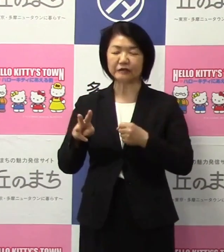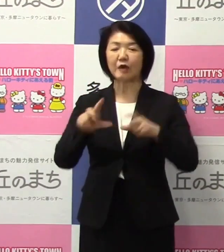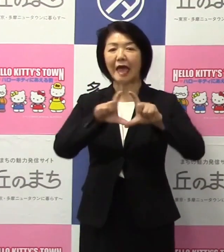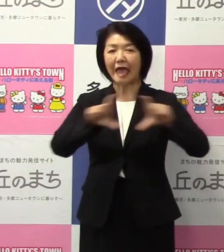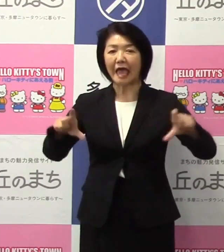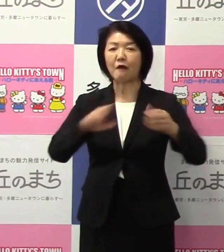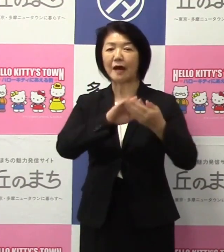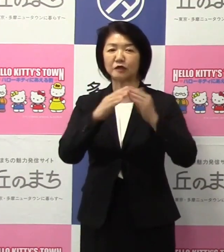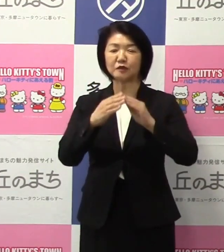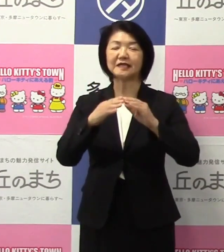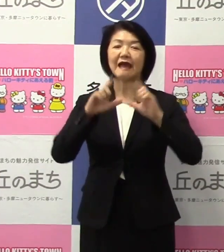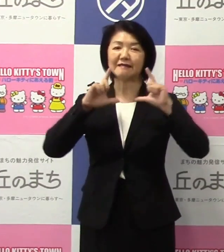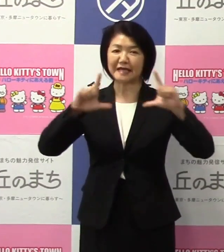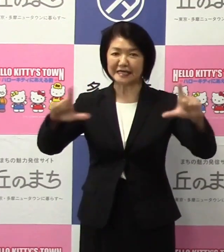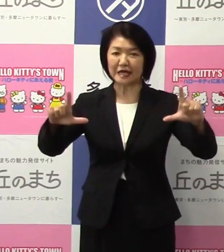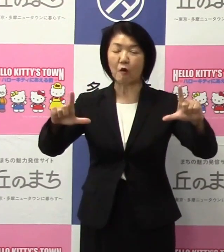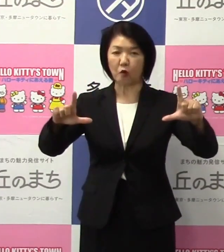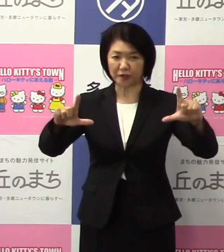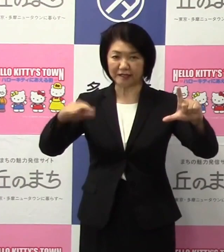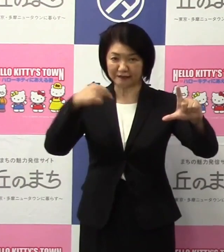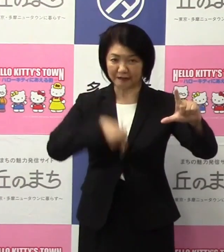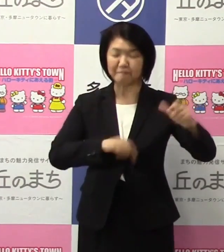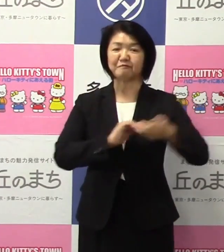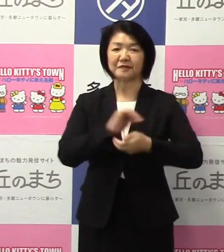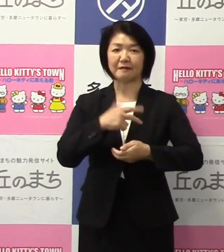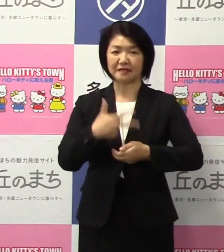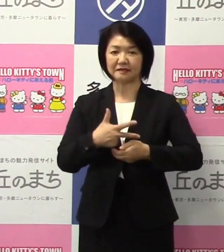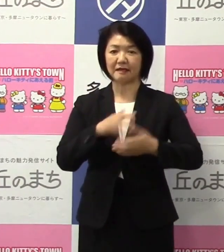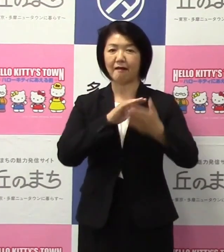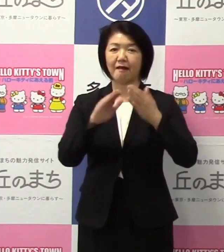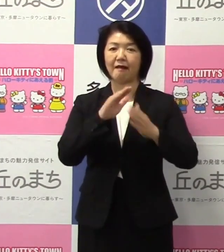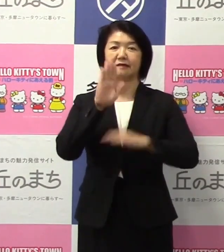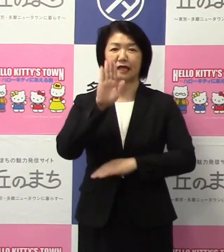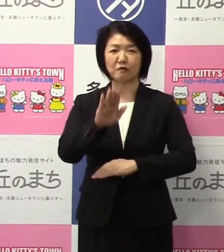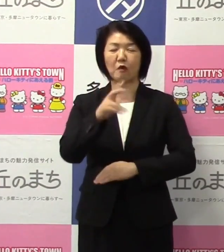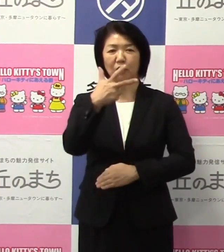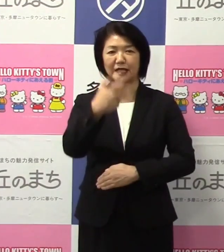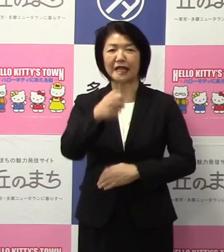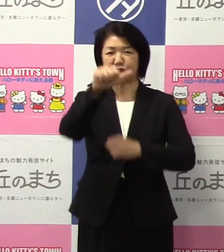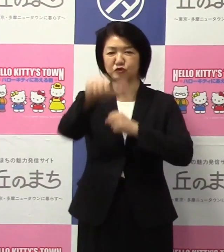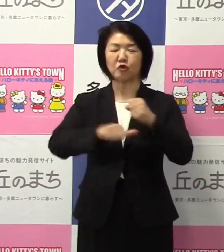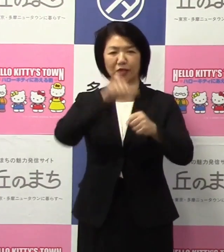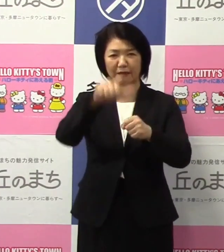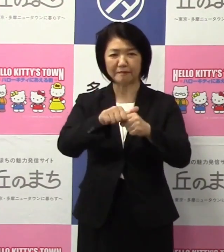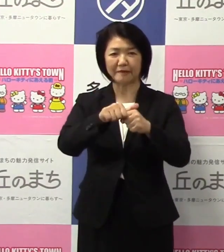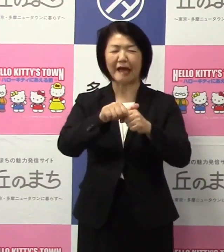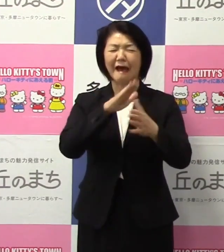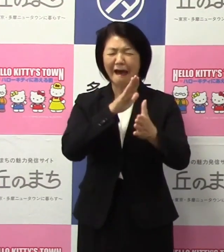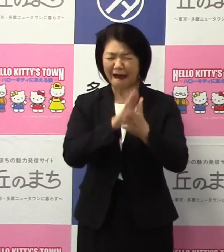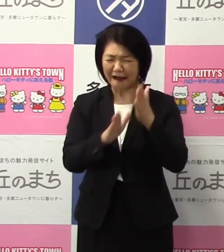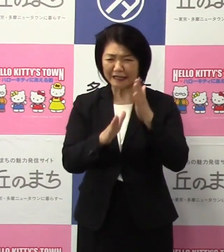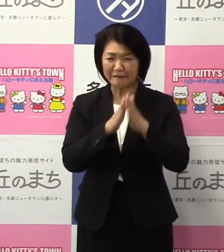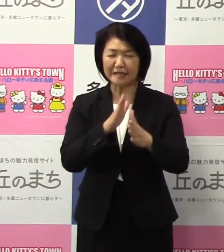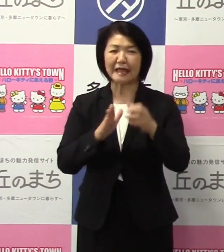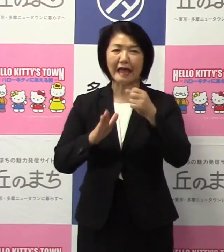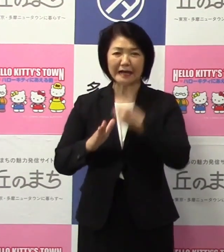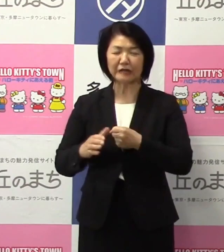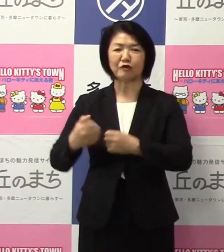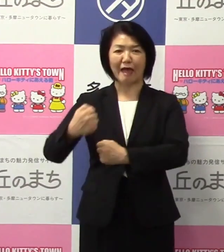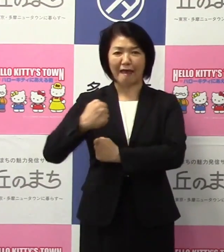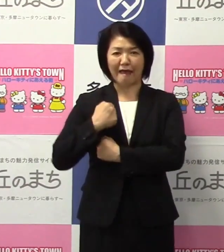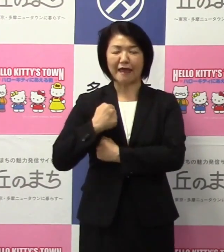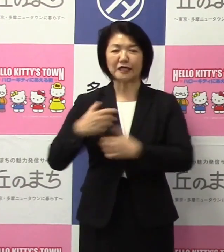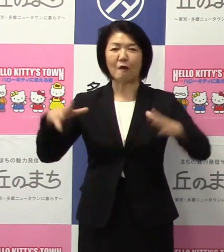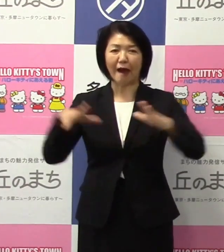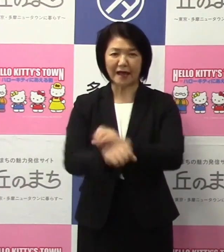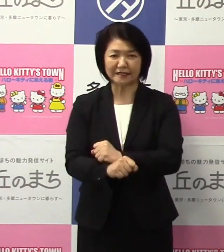として戦後75年を迎え、改めて核兵器廃絶と戦争のない地